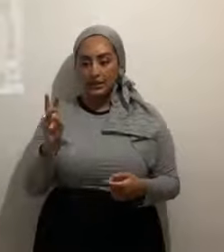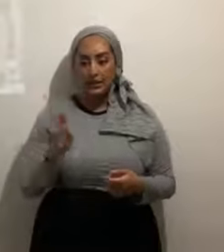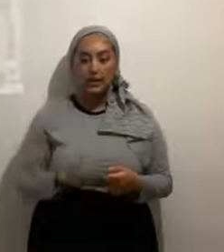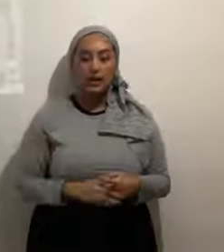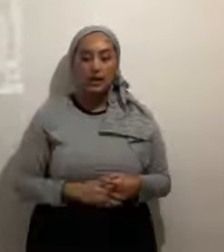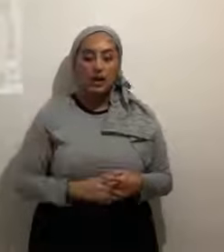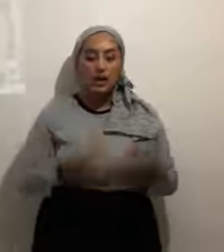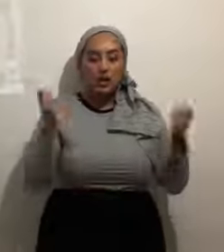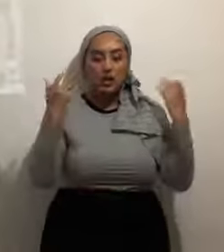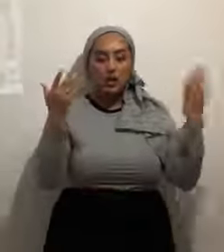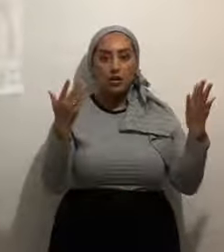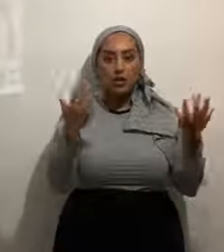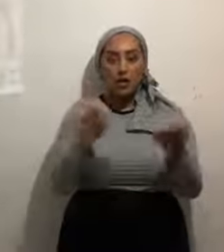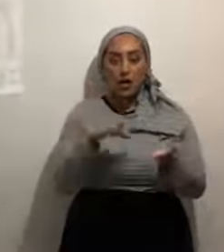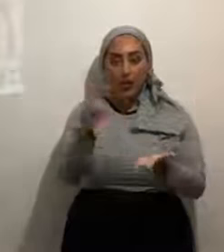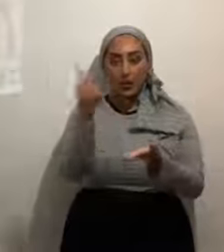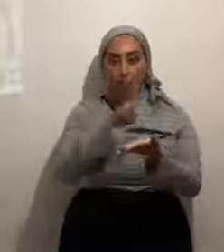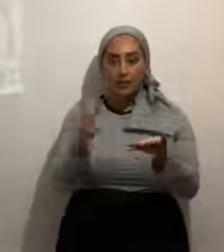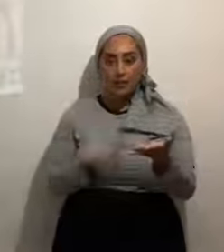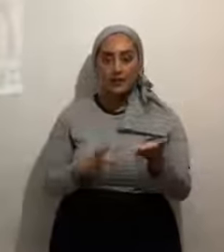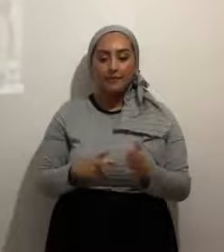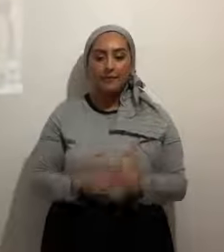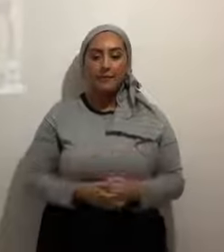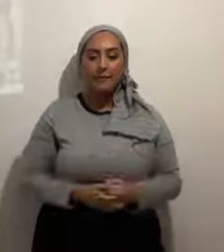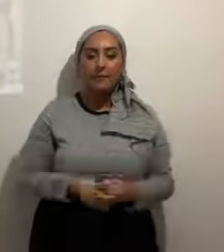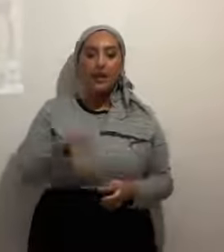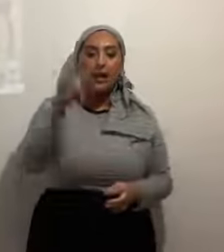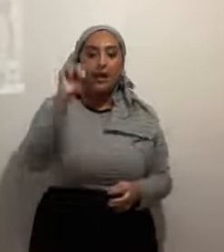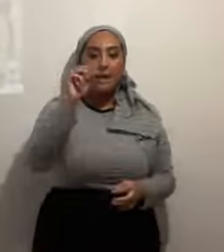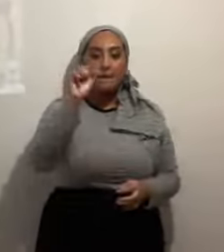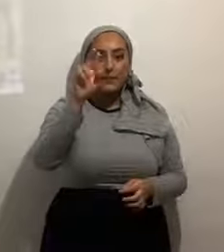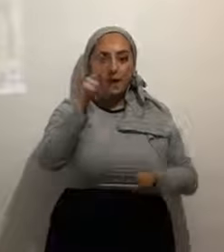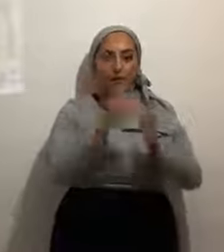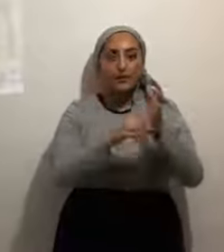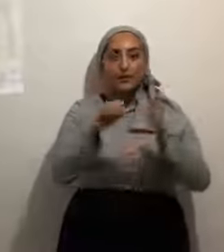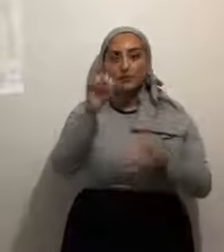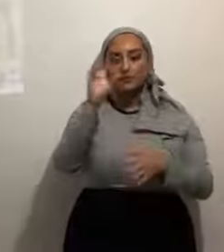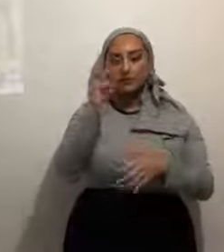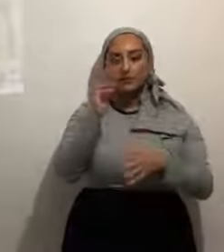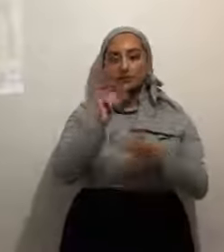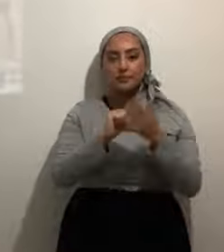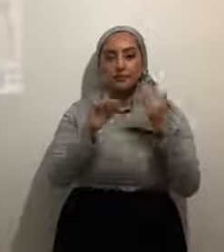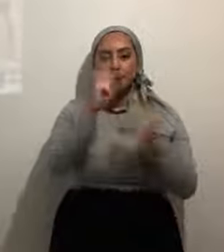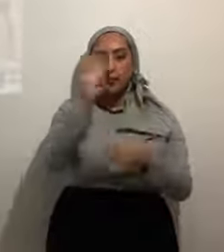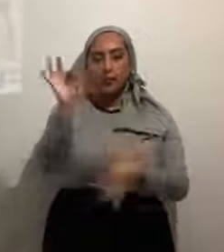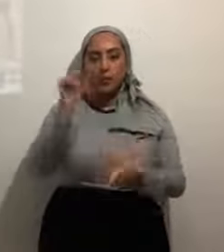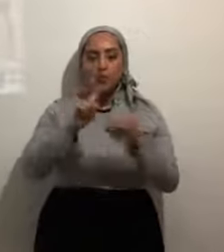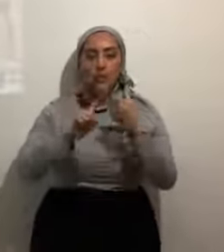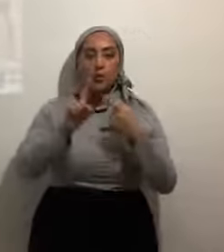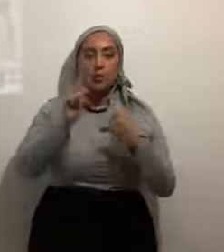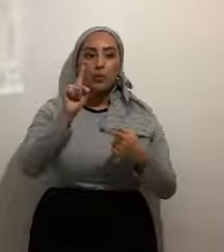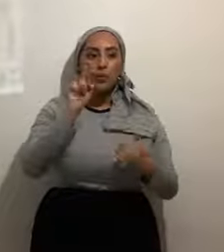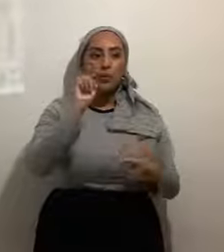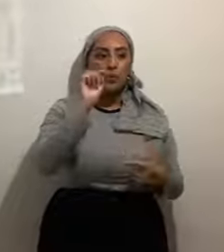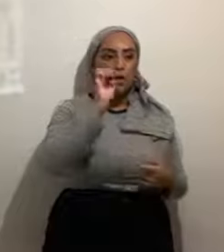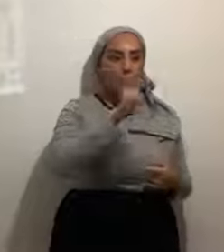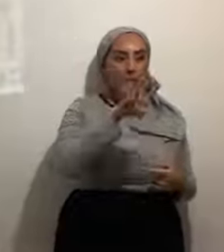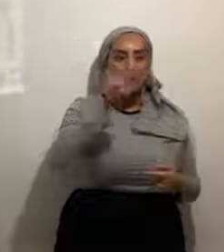Aleluya, ¿tienes ganas de leer? Aleluya. Marcos 6, verso 49 al 56. ¿Ya lo tienen?